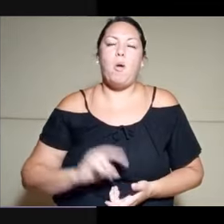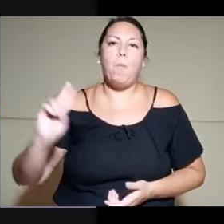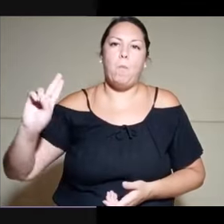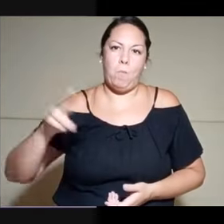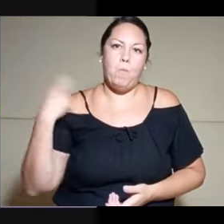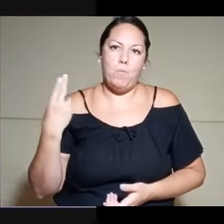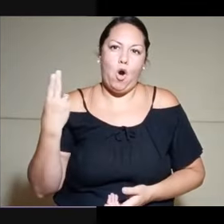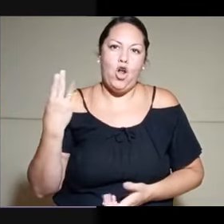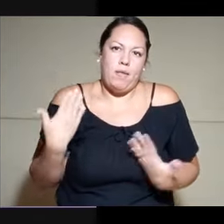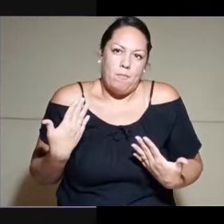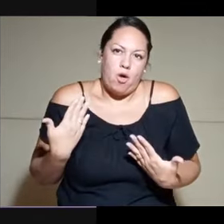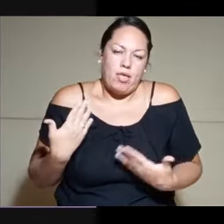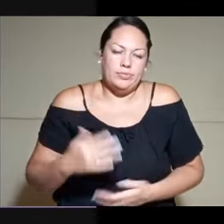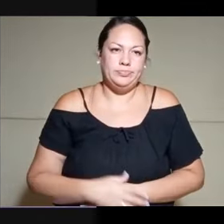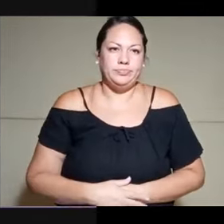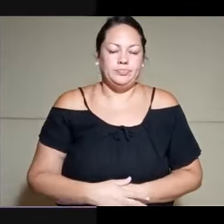raquídeo va a generar,